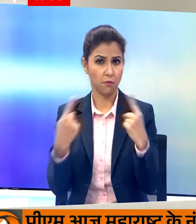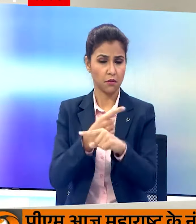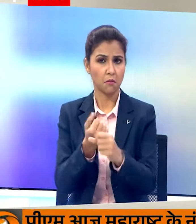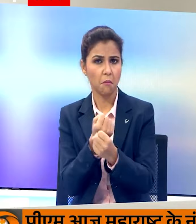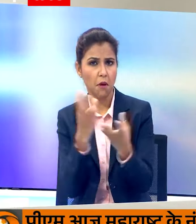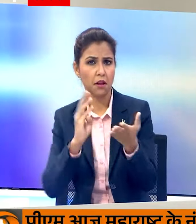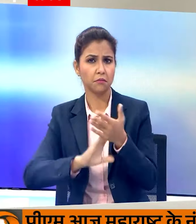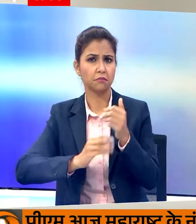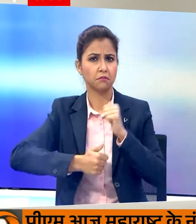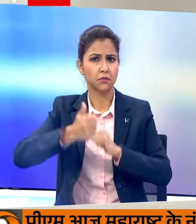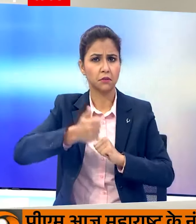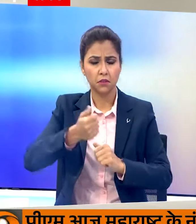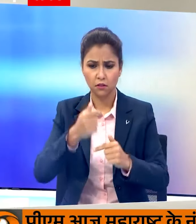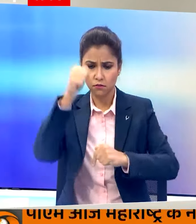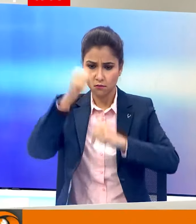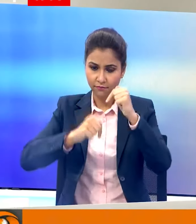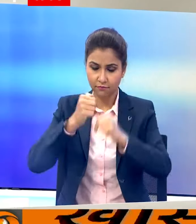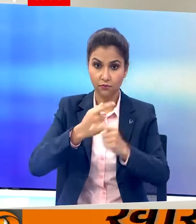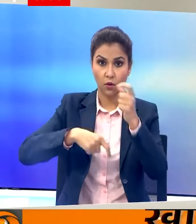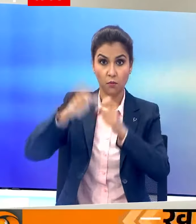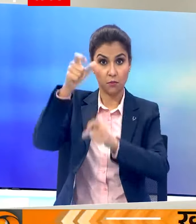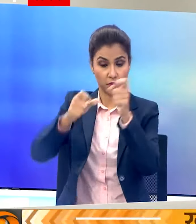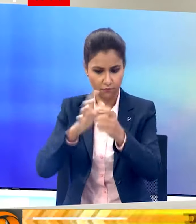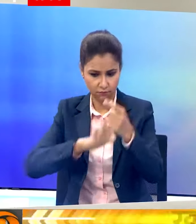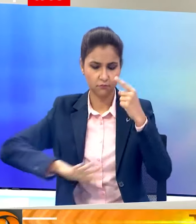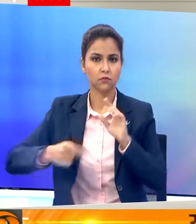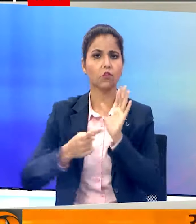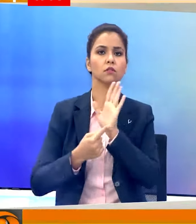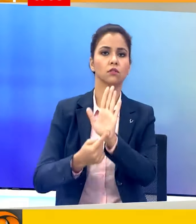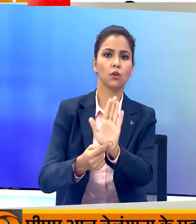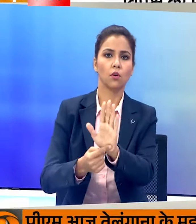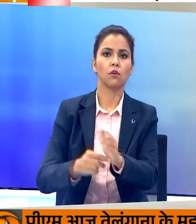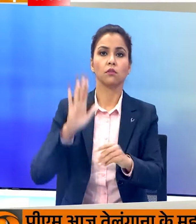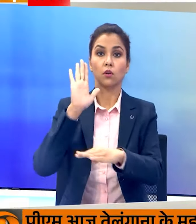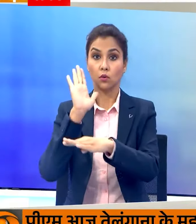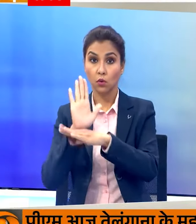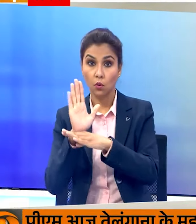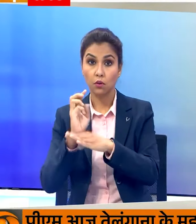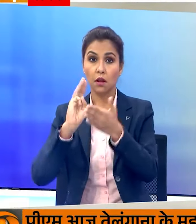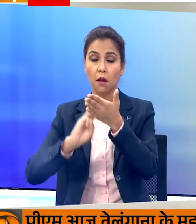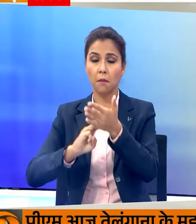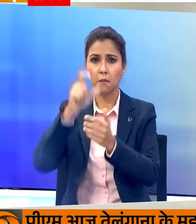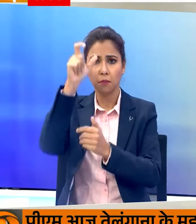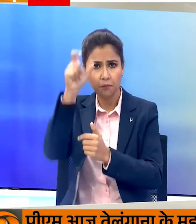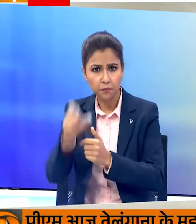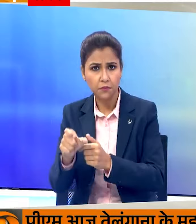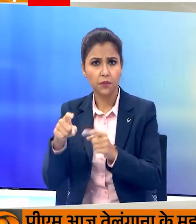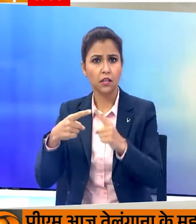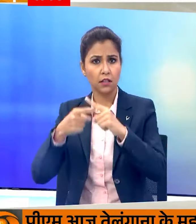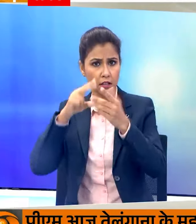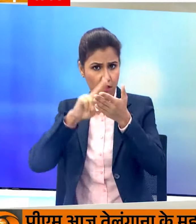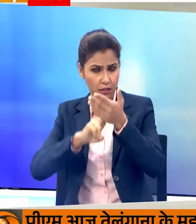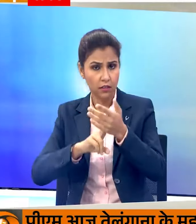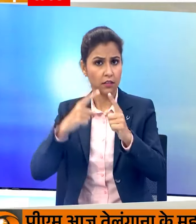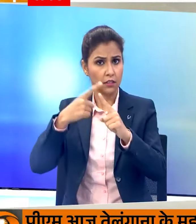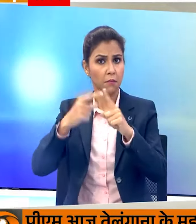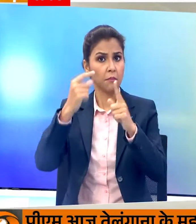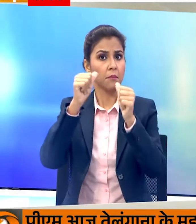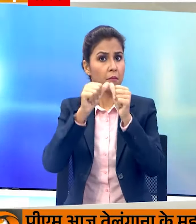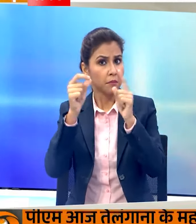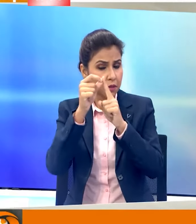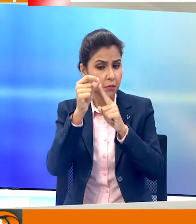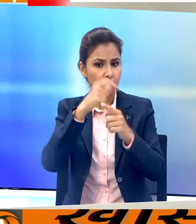दिग्गज नेता मतदाताओं को लुभाने के लिए मैदान में उतरेंगे कांग्रेस अध्यक्ष मलिकार्जुन खड़गे तेलंगाना और आंध्र प्रदेश